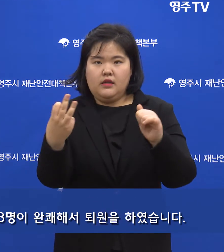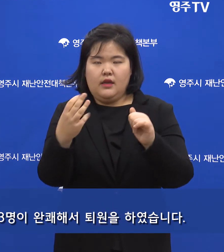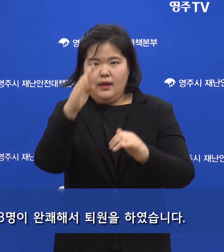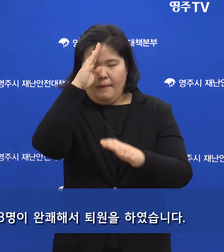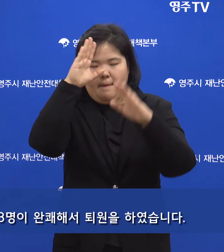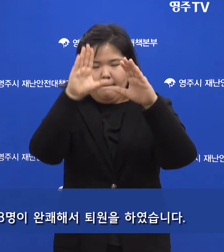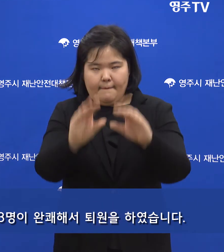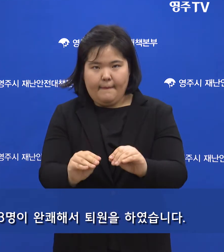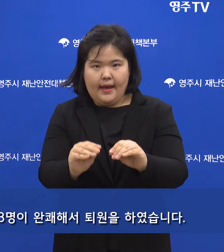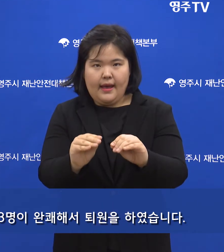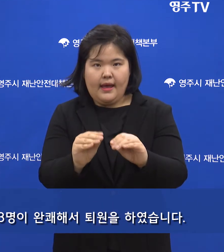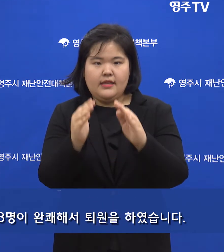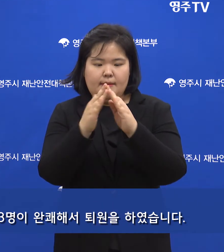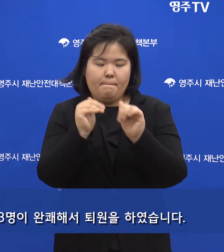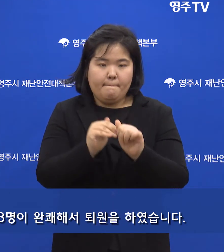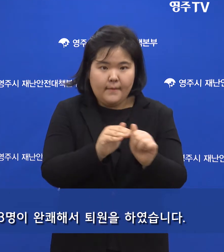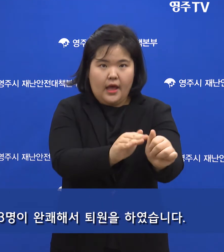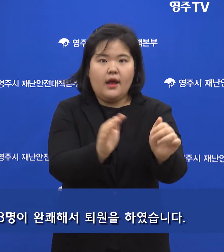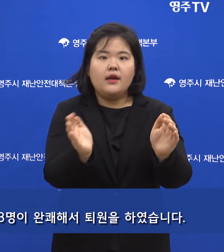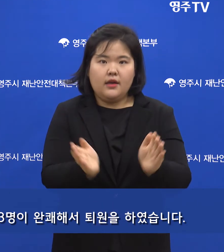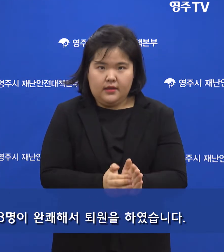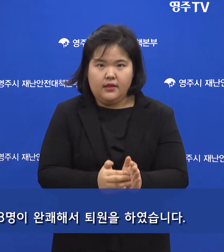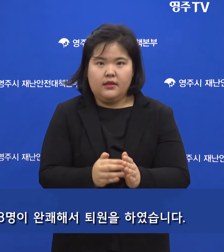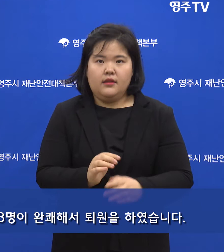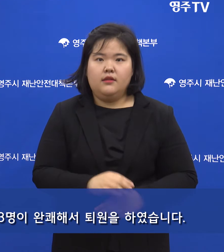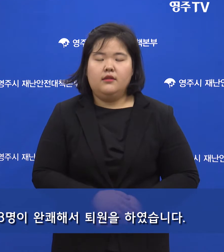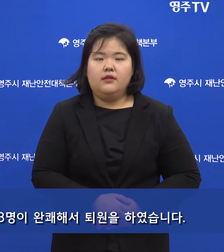완쾌해서 퇴원을 하였습니다.